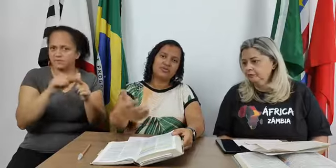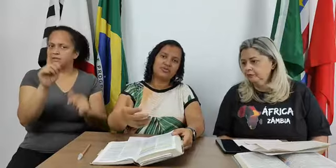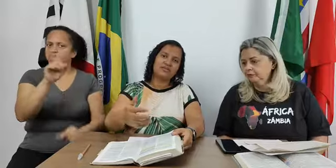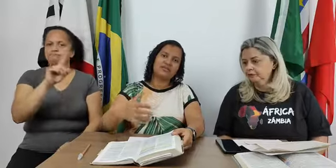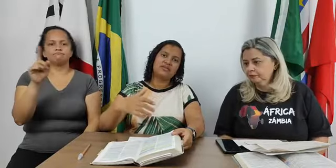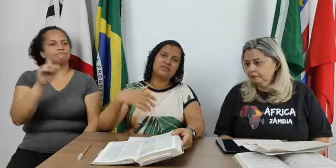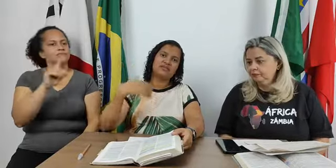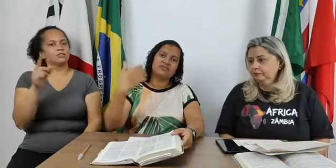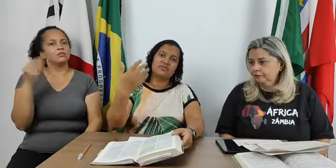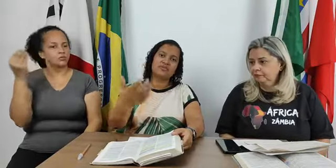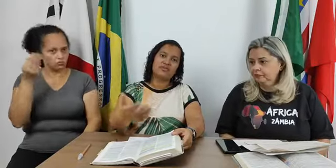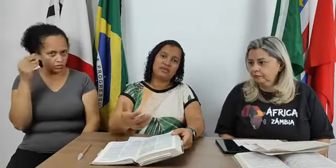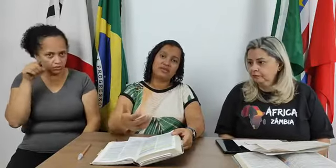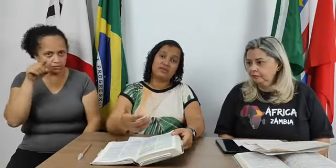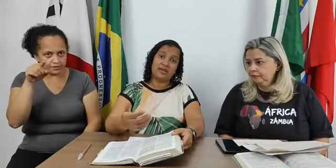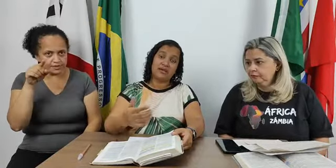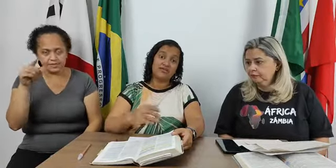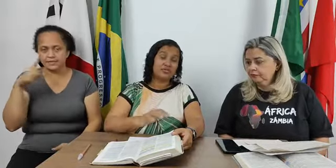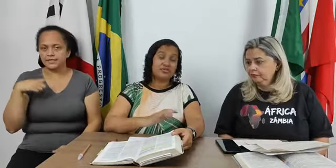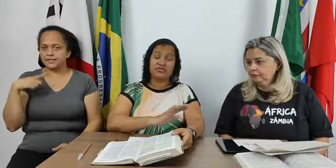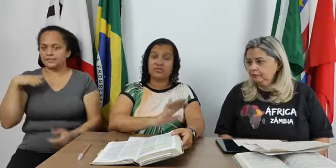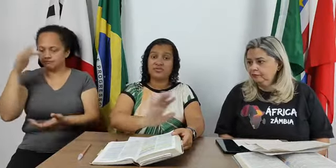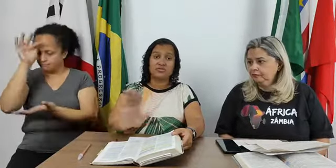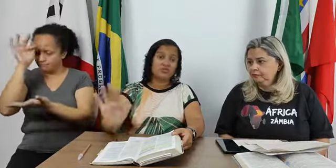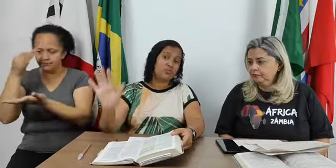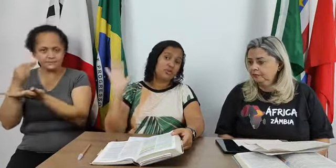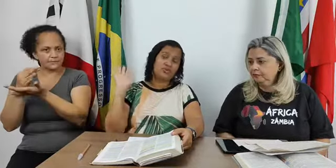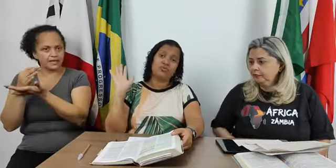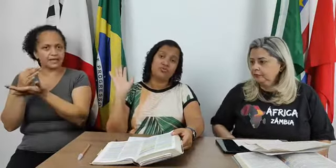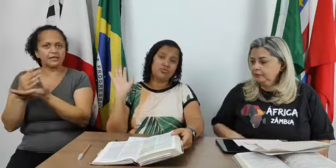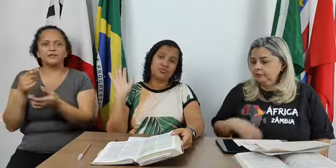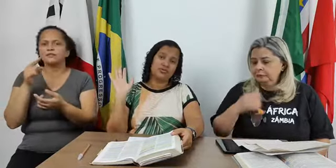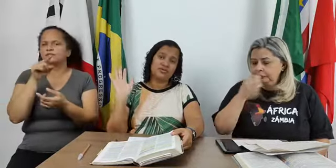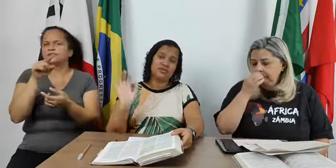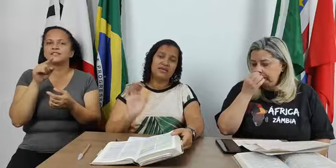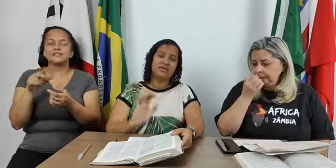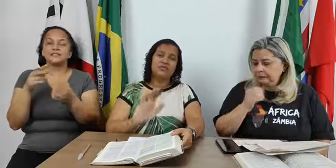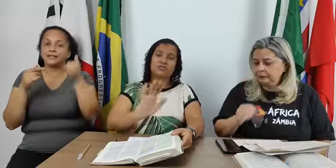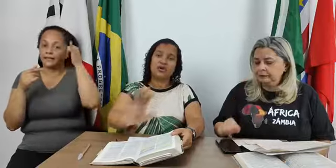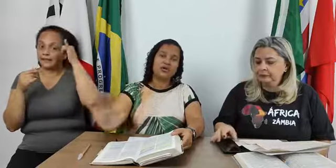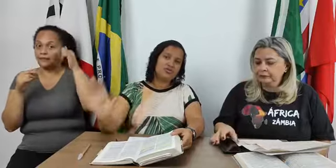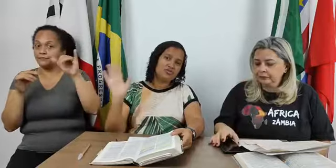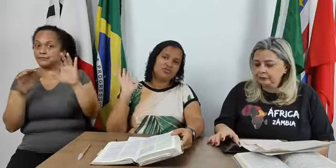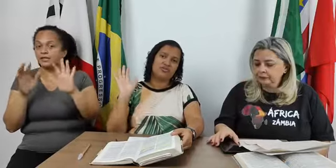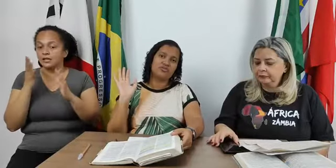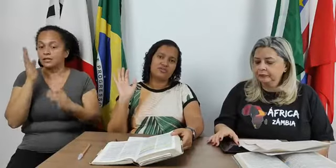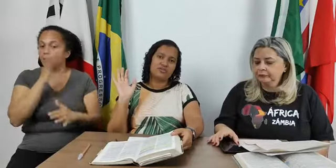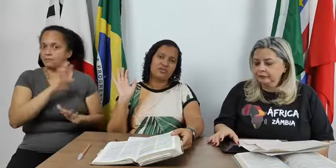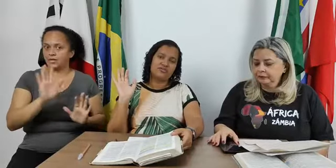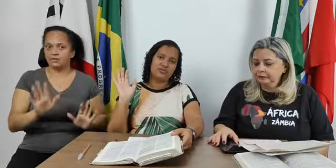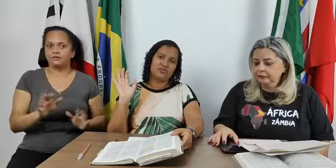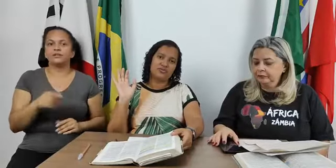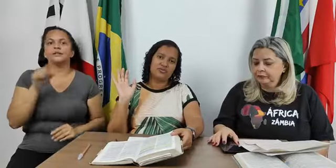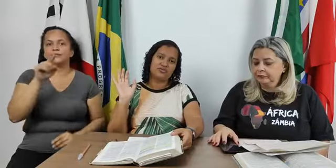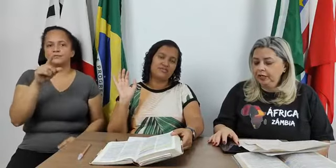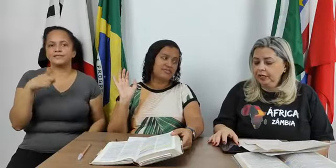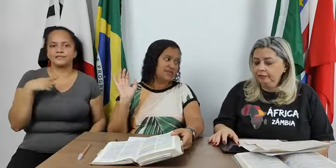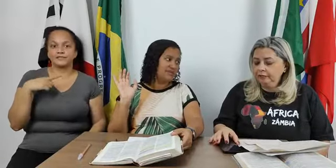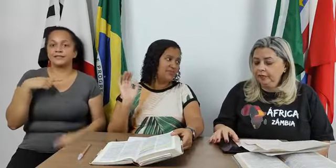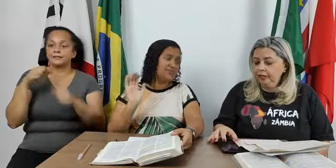você vai amadurecendo em Deus, que você vai aprendendo a palavra, você já vai deixando de cometer um monte de coisa. E só isso já vai te trazer